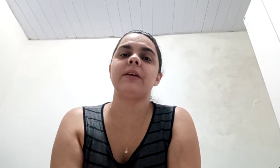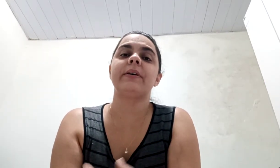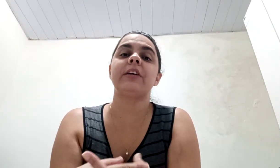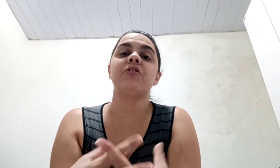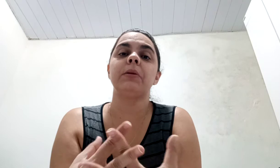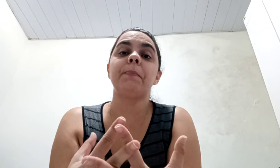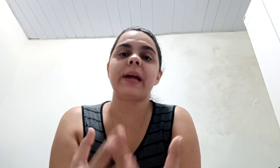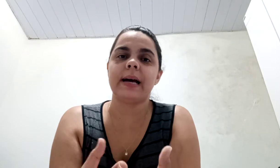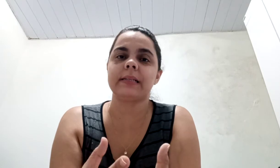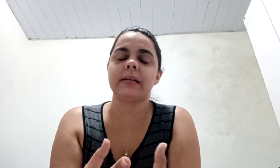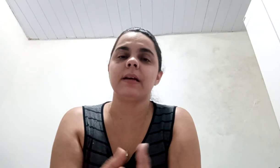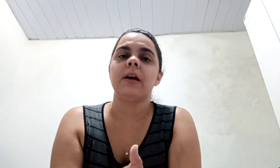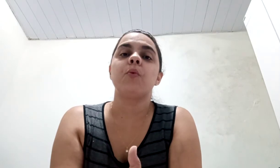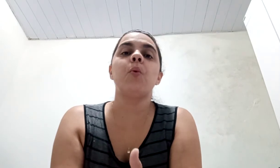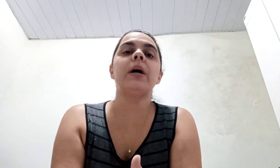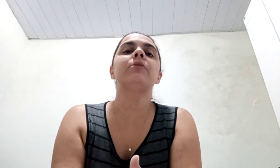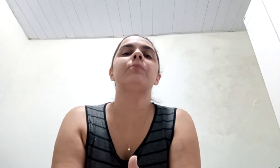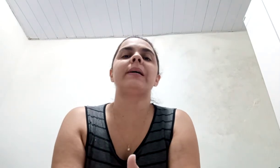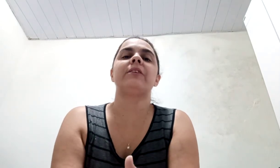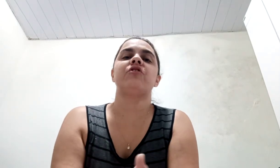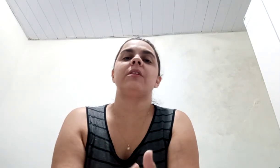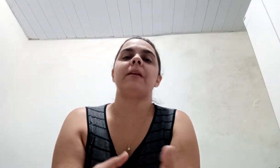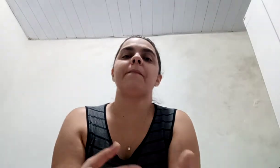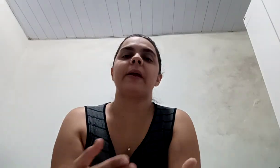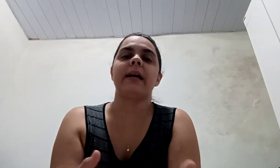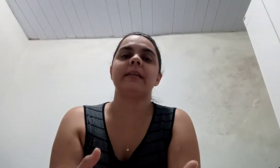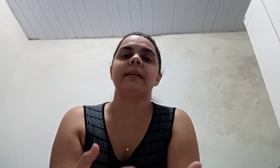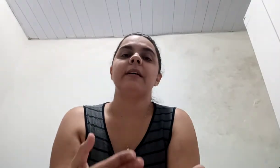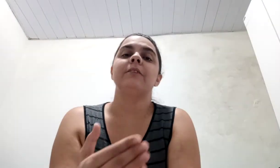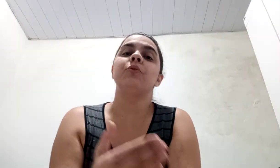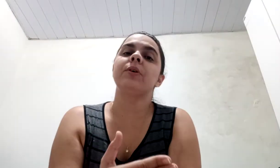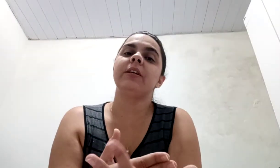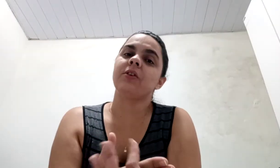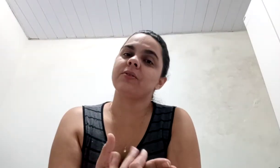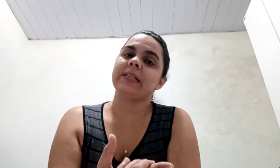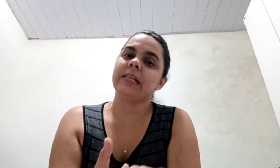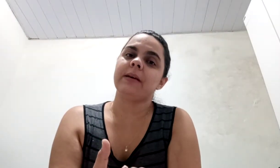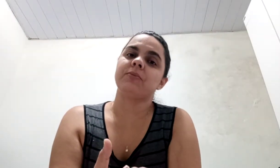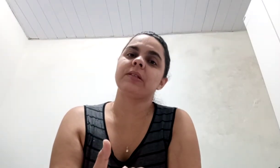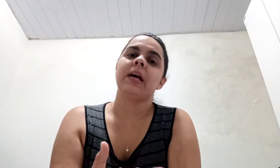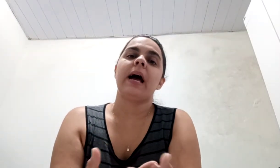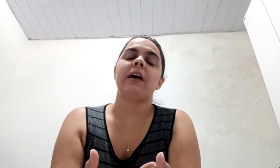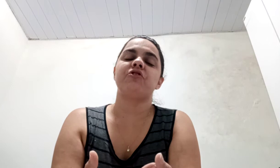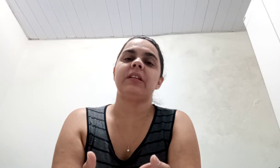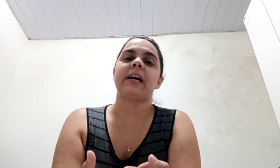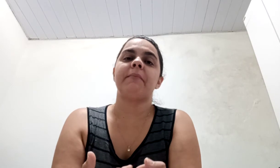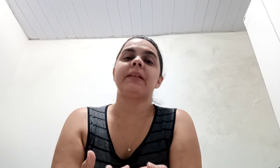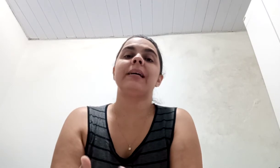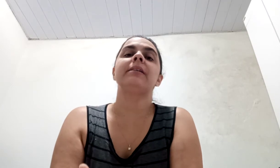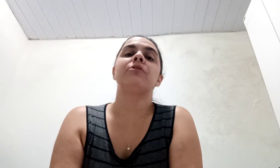uma questão de prática. Quanto mais a gente tem prática no que nós fazemos, a gente acaba ganhando